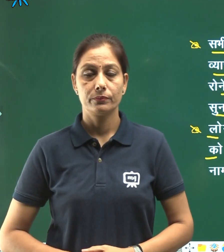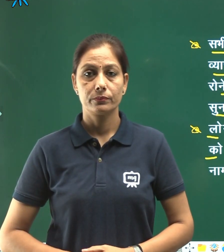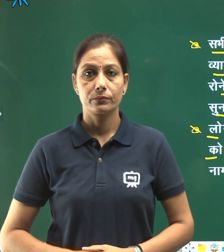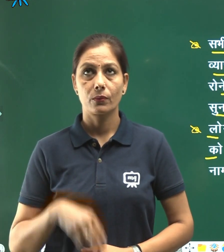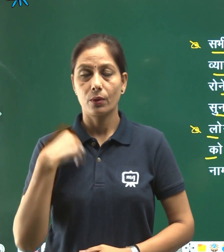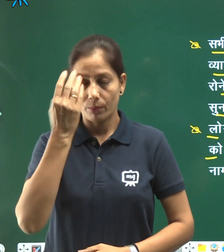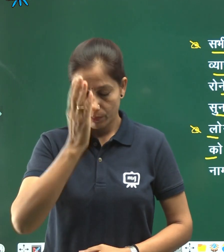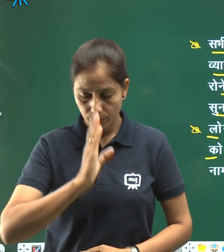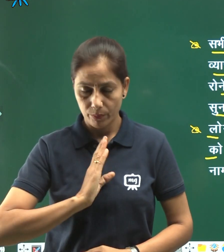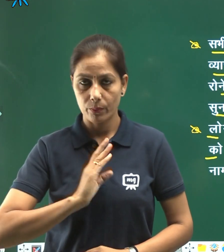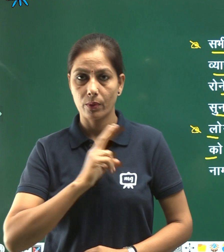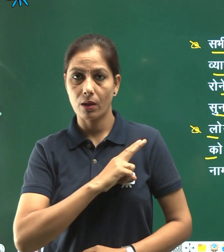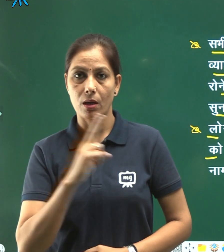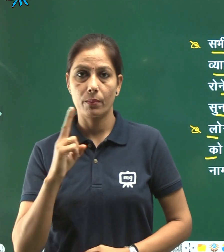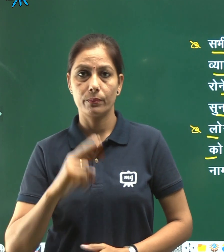भगवान का नाम